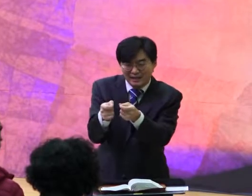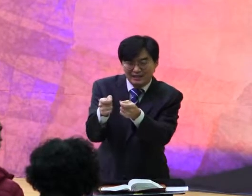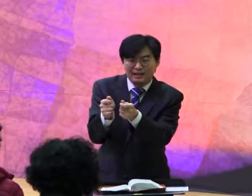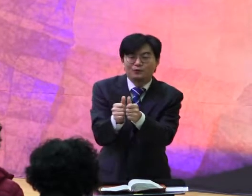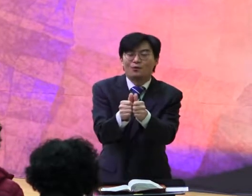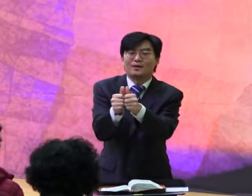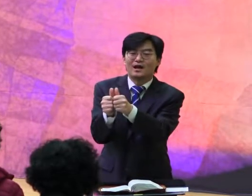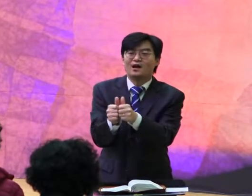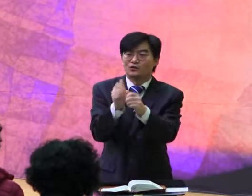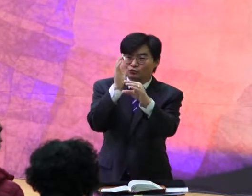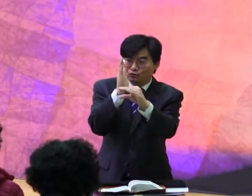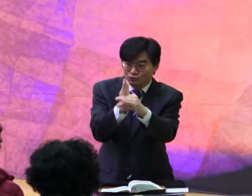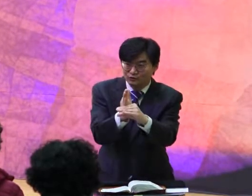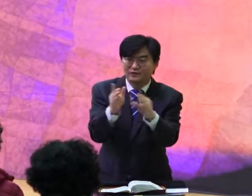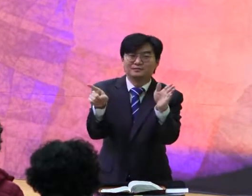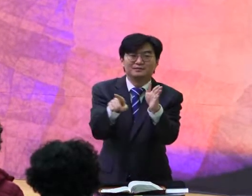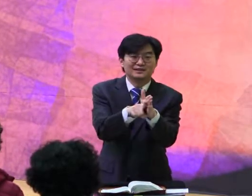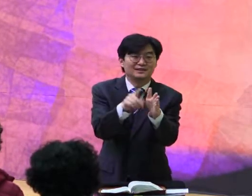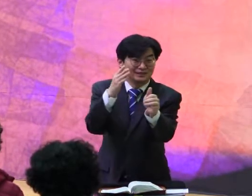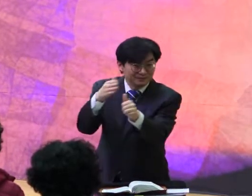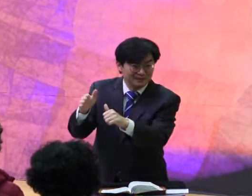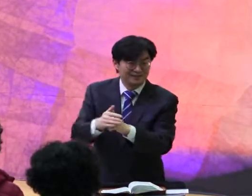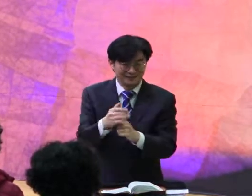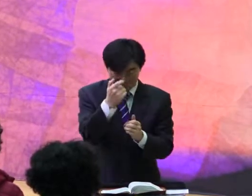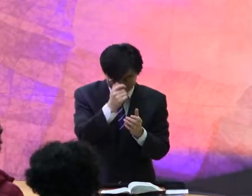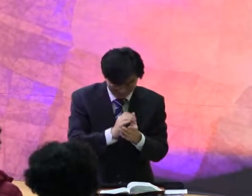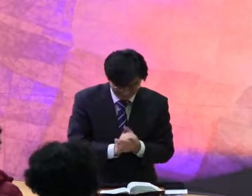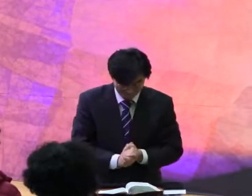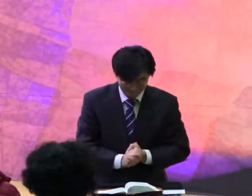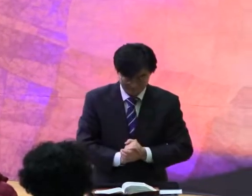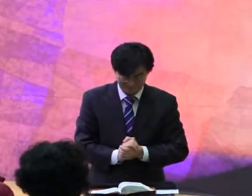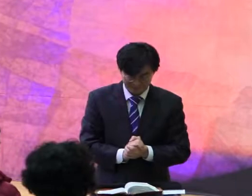그 믿음으로 승리하시기를 바랍니다. 기도하겠습니다.